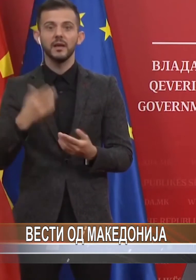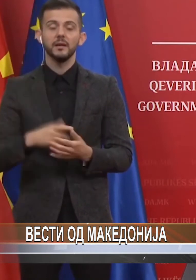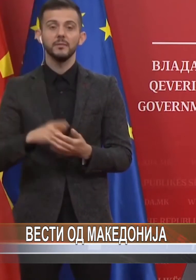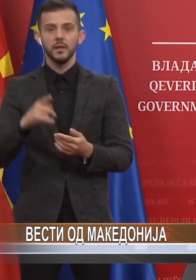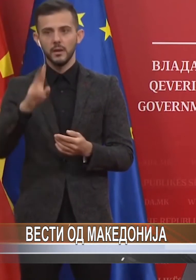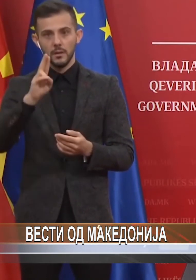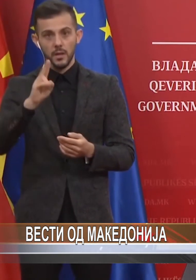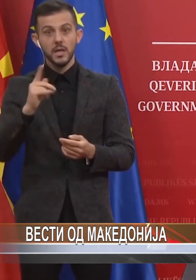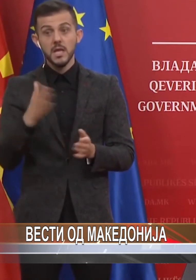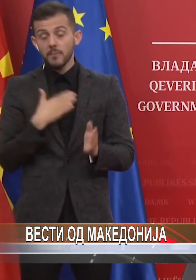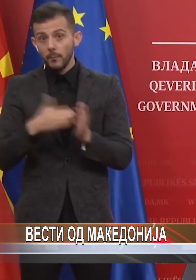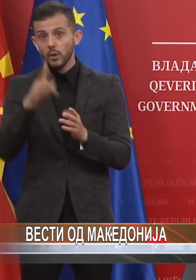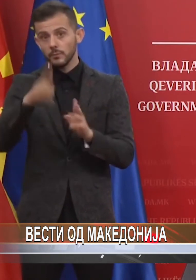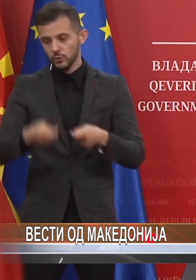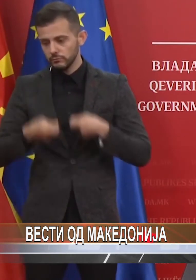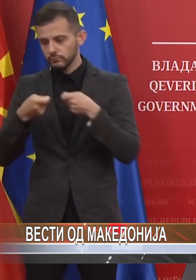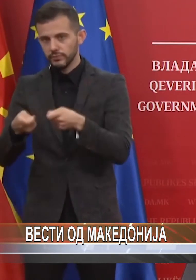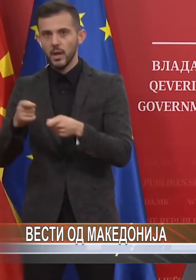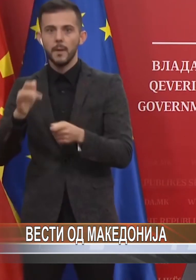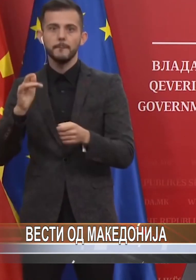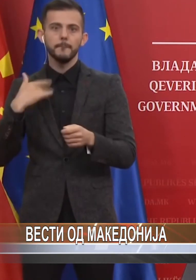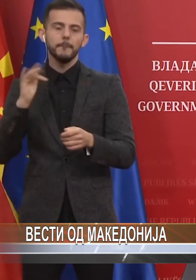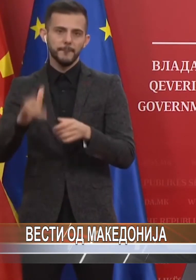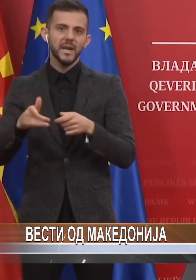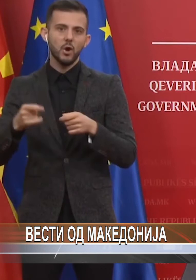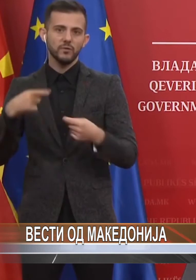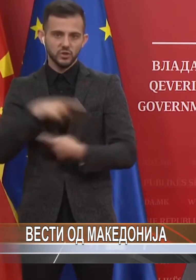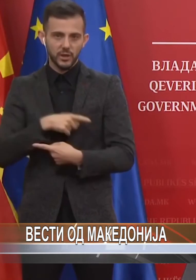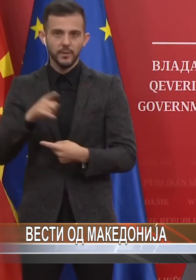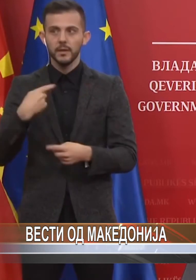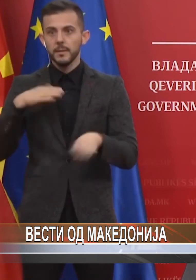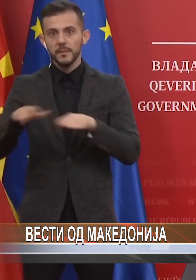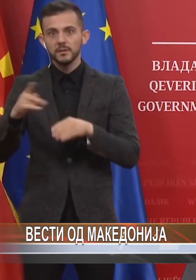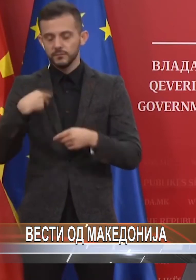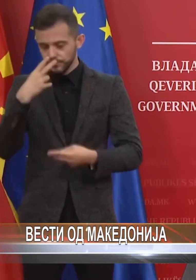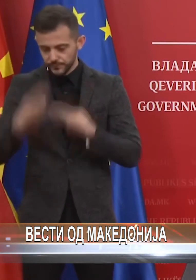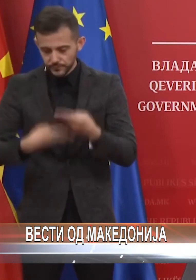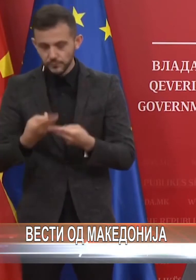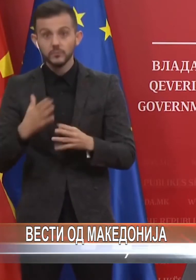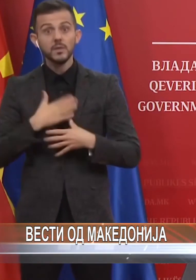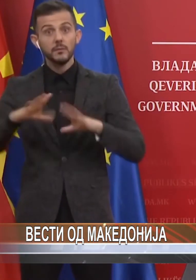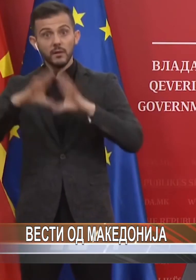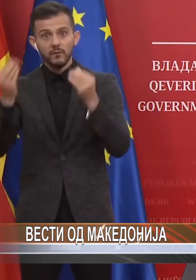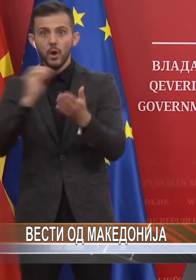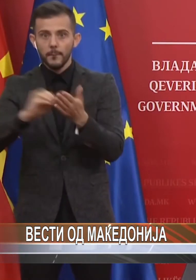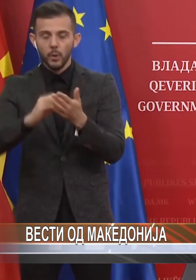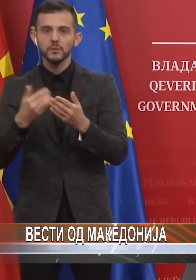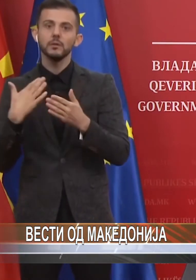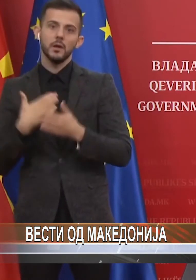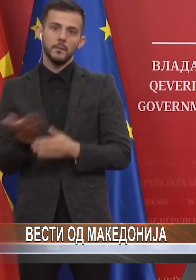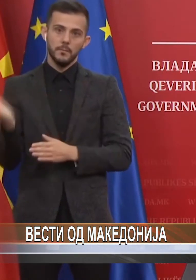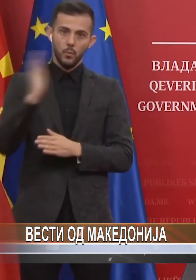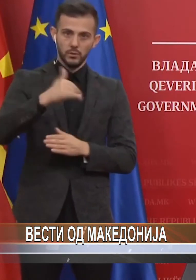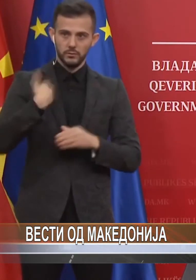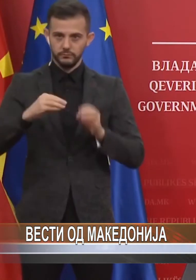Генералниот секретаријат ги обработуваат и веројатно штом ќе имаат податоци ќе излезат и ќе известат јавноста транспарентно за каков